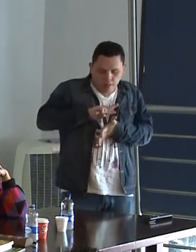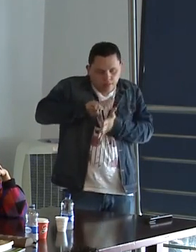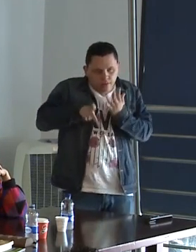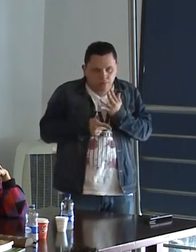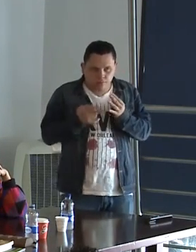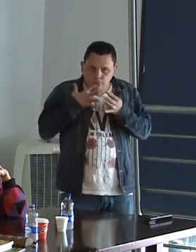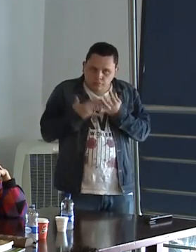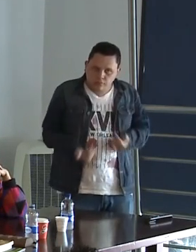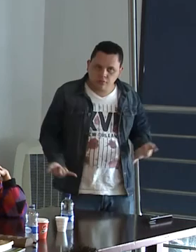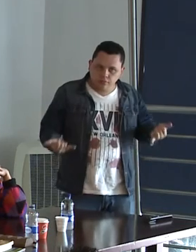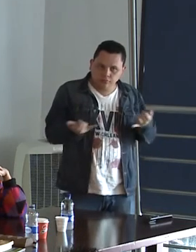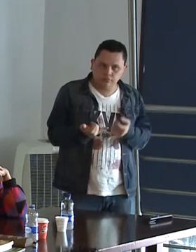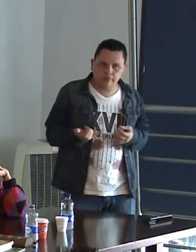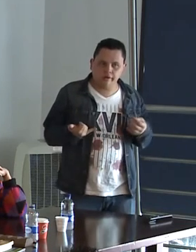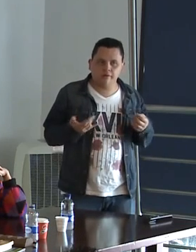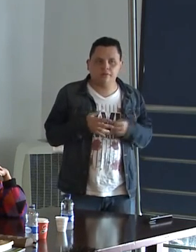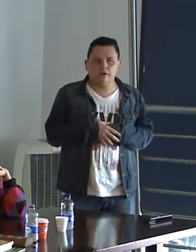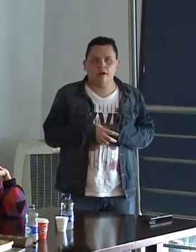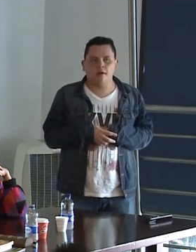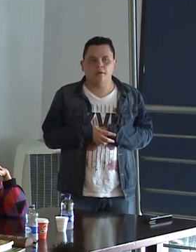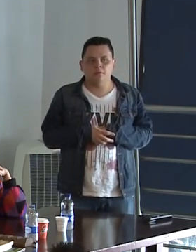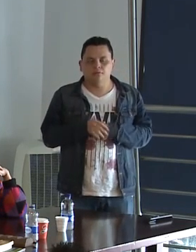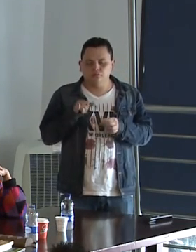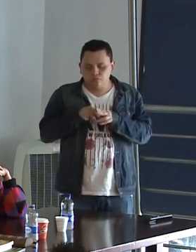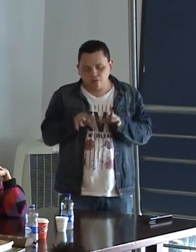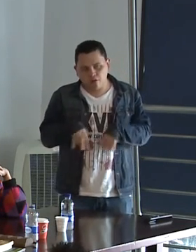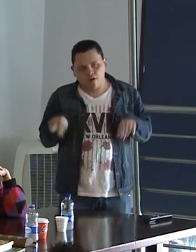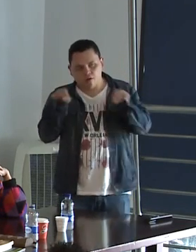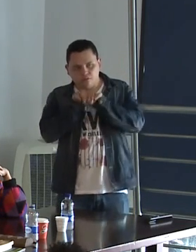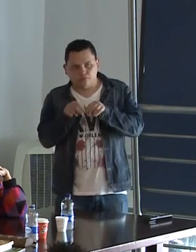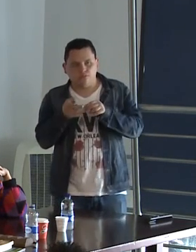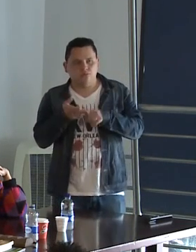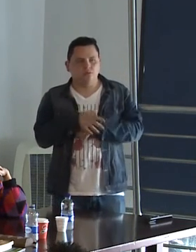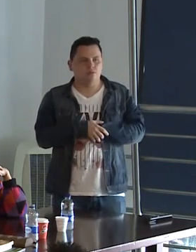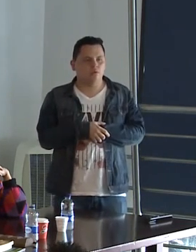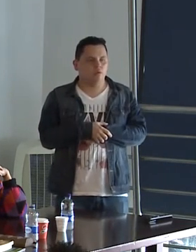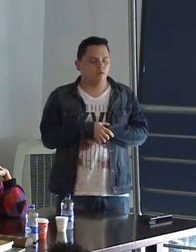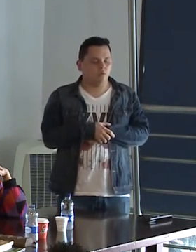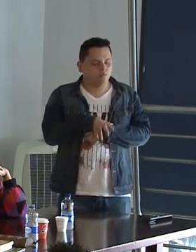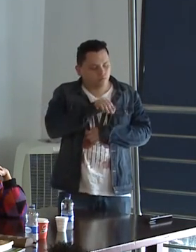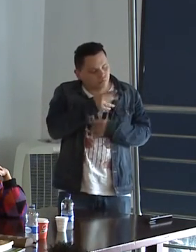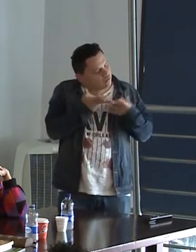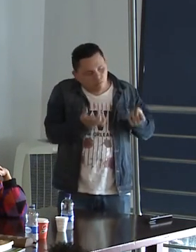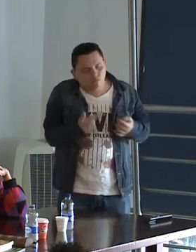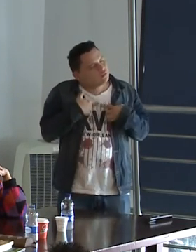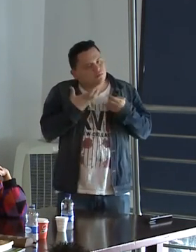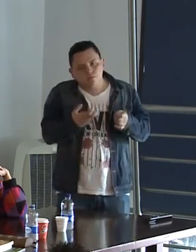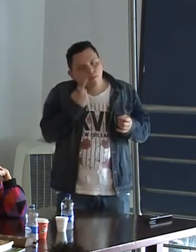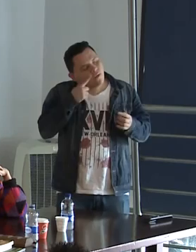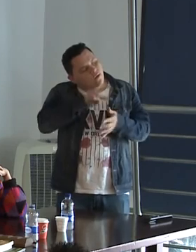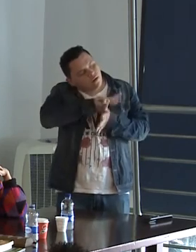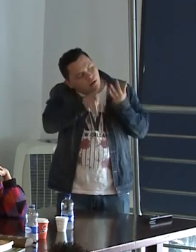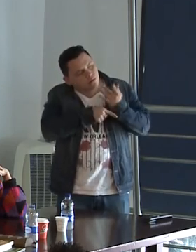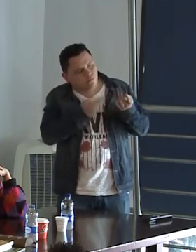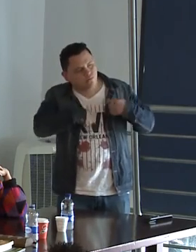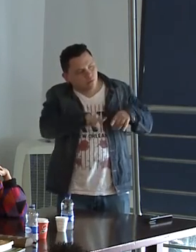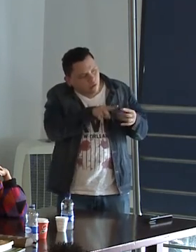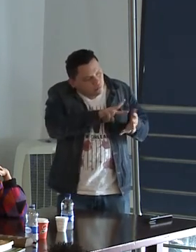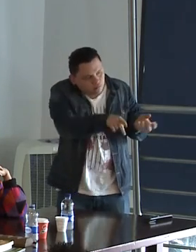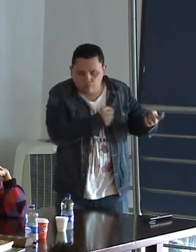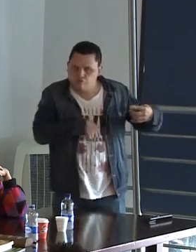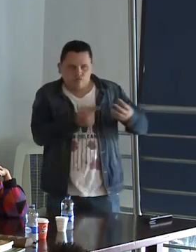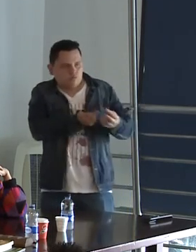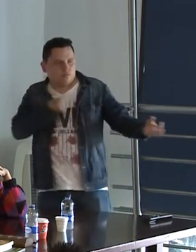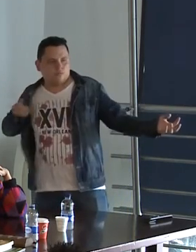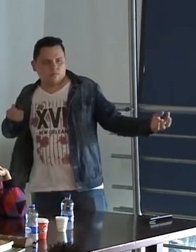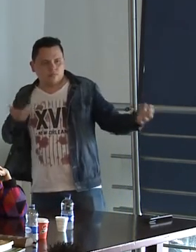alternativas reales a una sociedad que no quiere tener alternativas a ella, que se